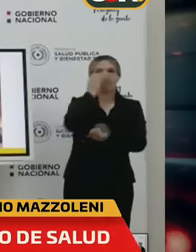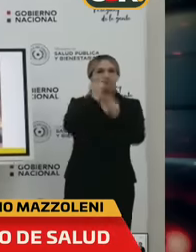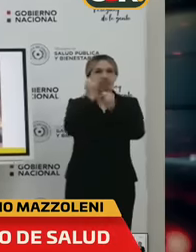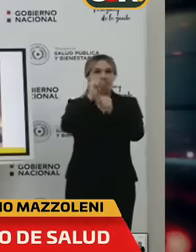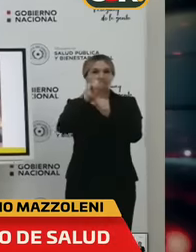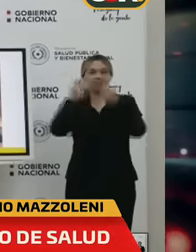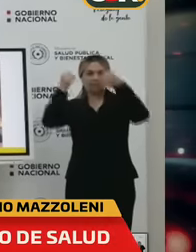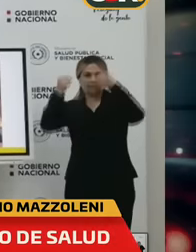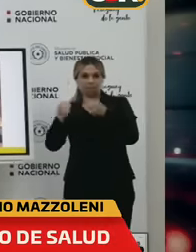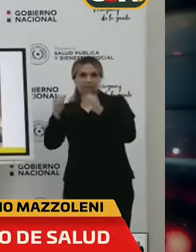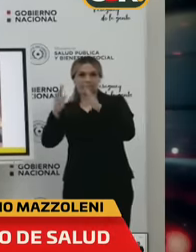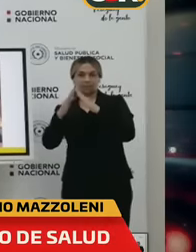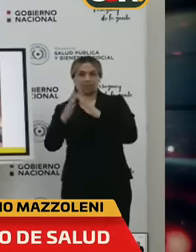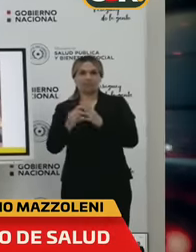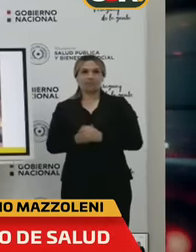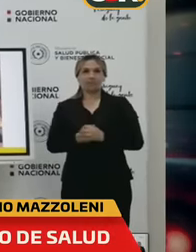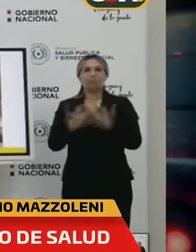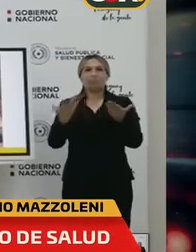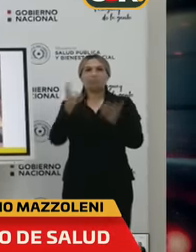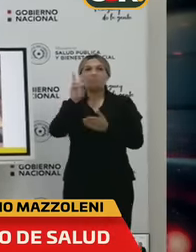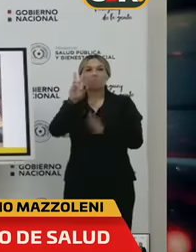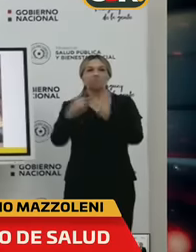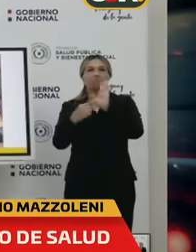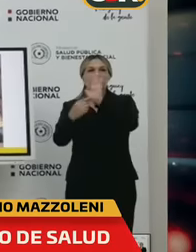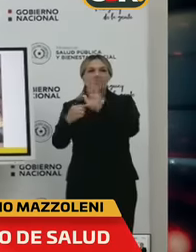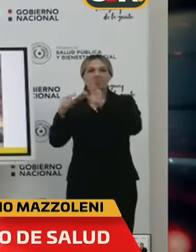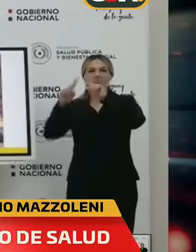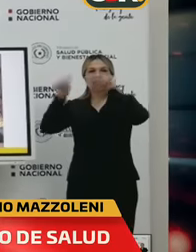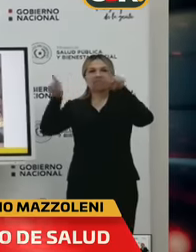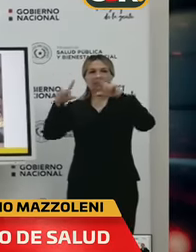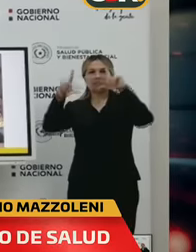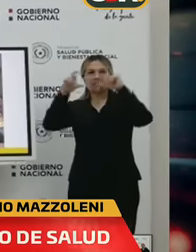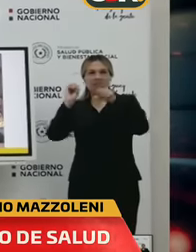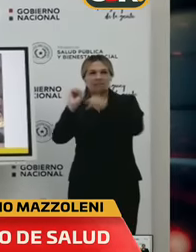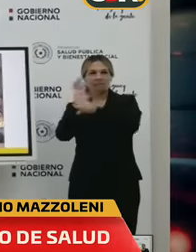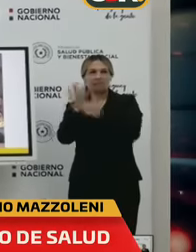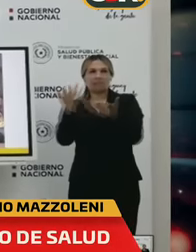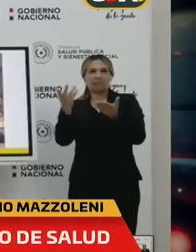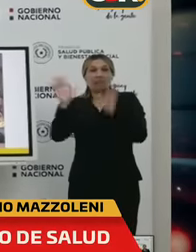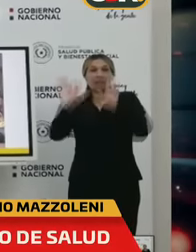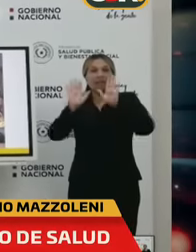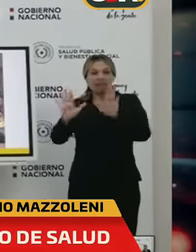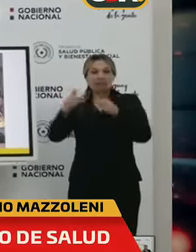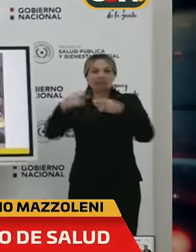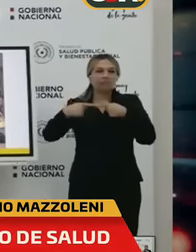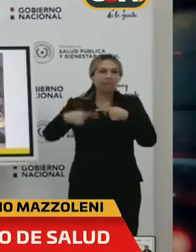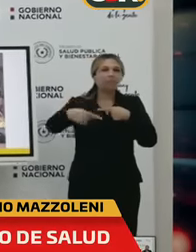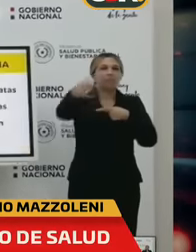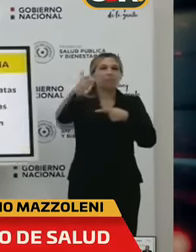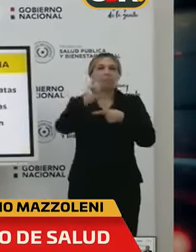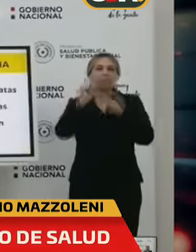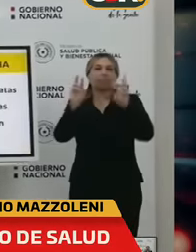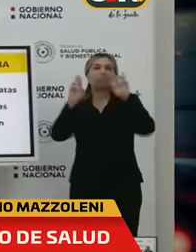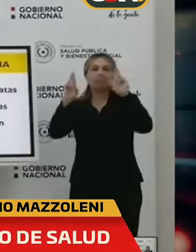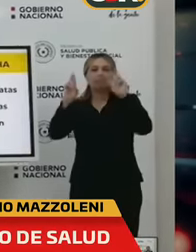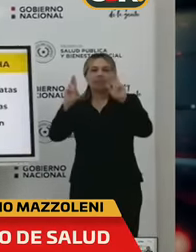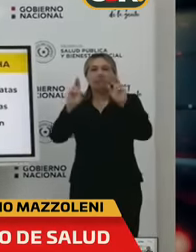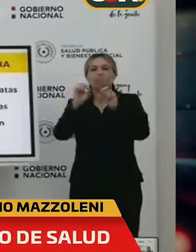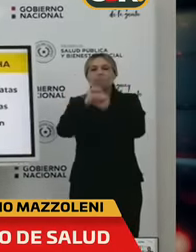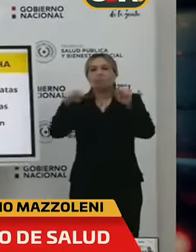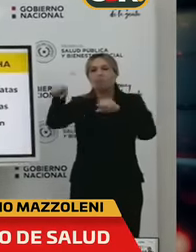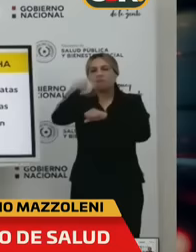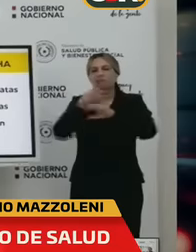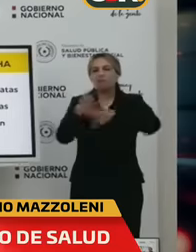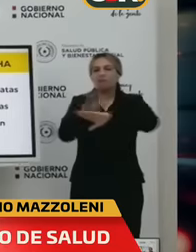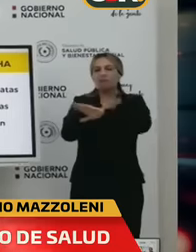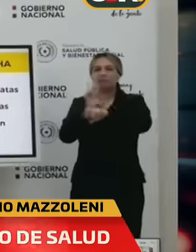Estas son las imágenes que no queremos ver a lo largo de todo el país y que tenemos que cuidar para evitar que se den situaciones